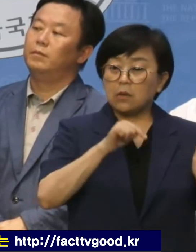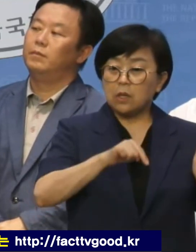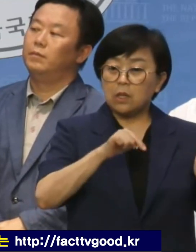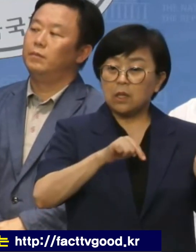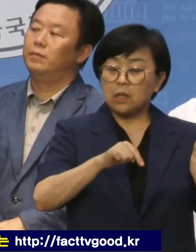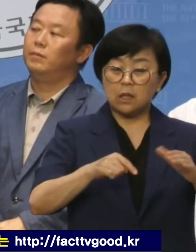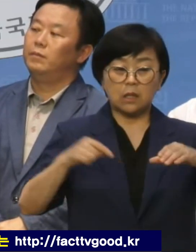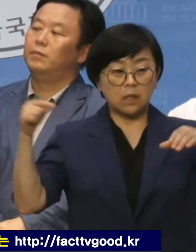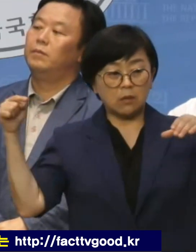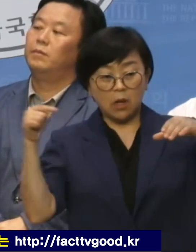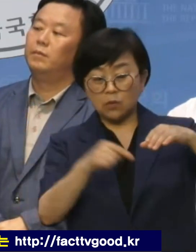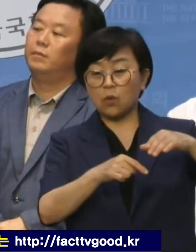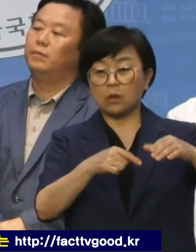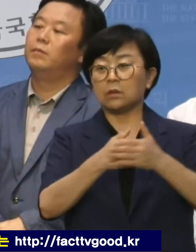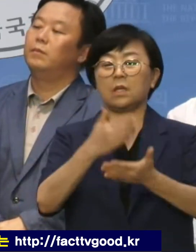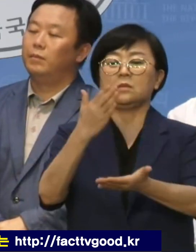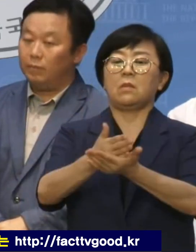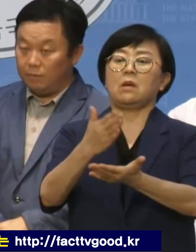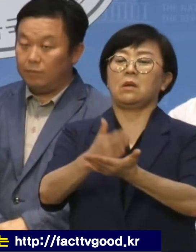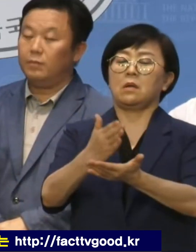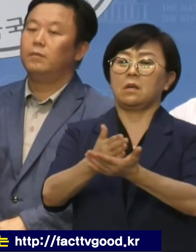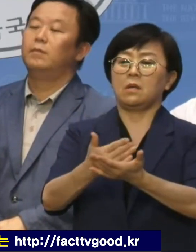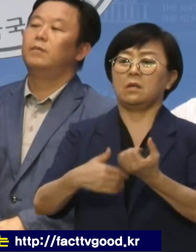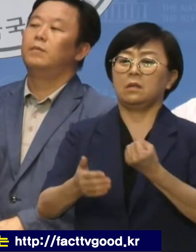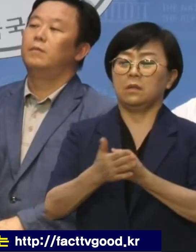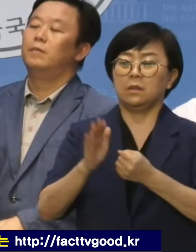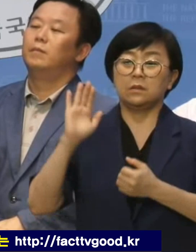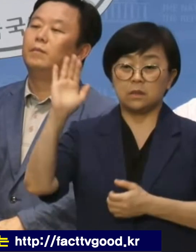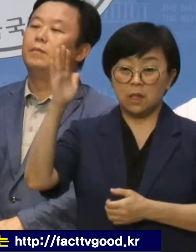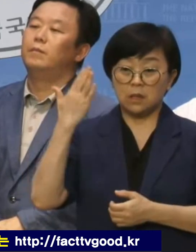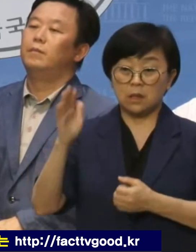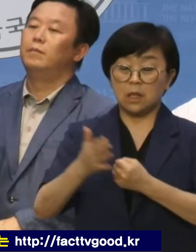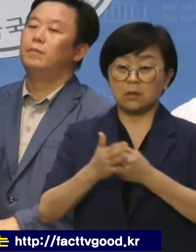가밀지구를 관통하는 일만은 분명히 없어야 될 것이고, 최근에